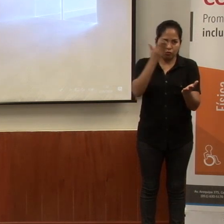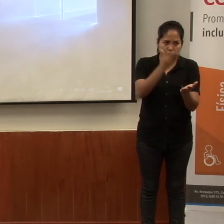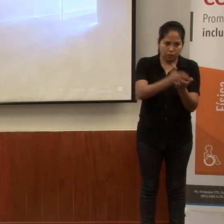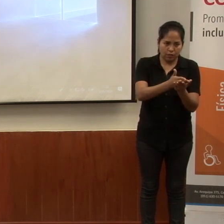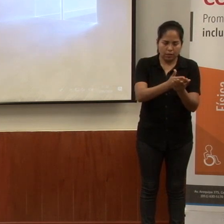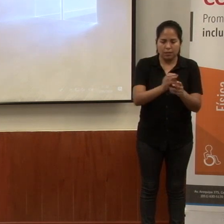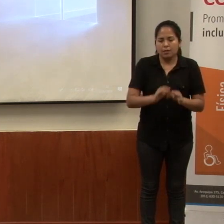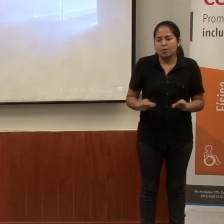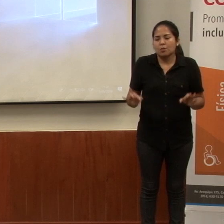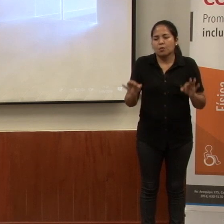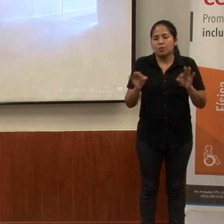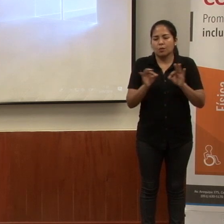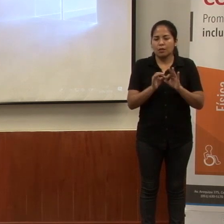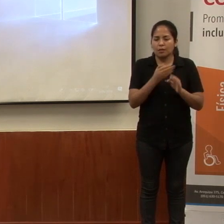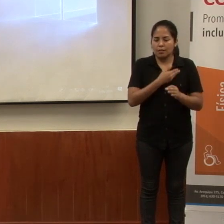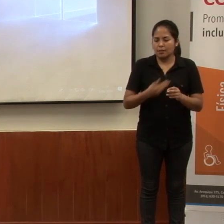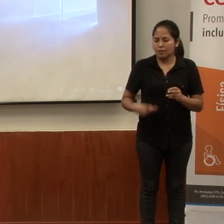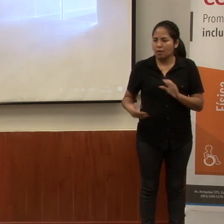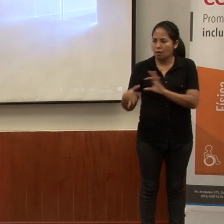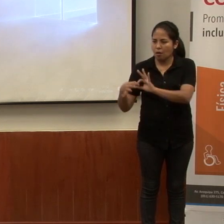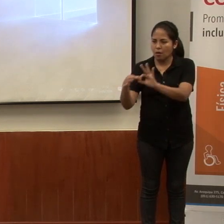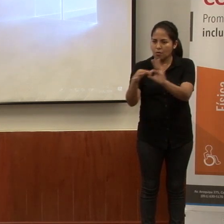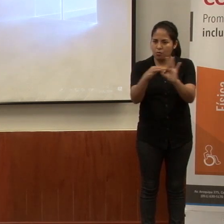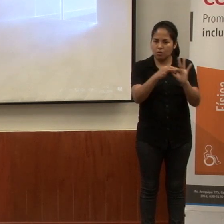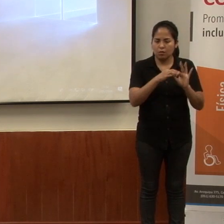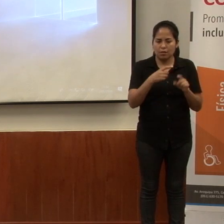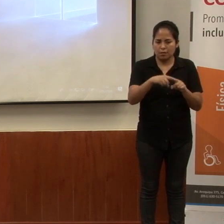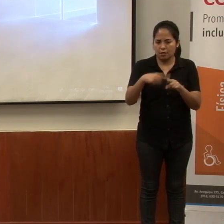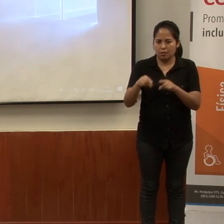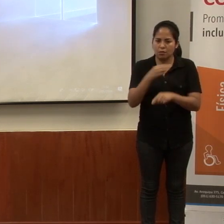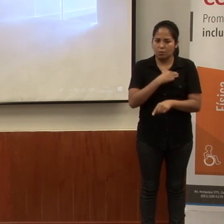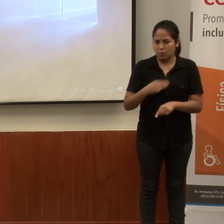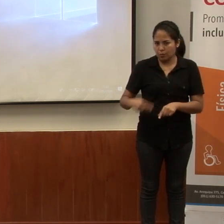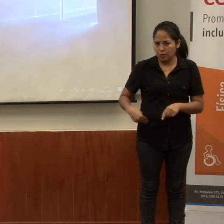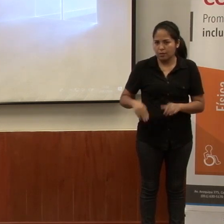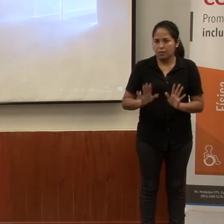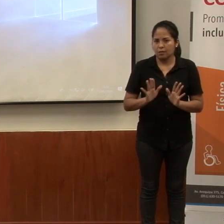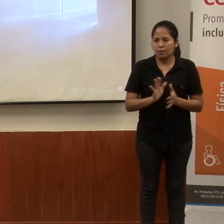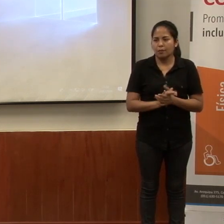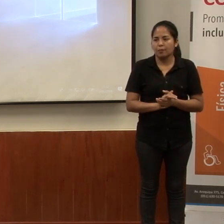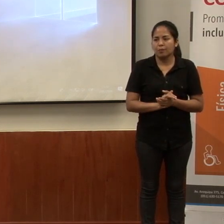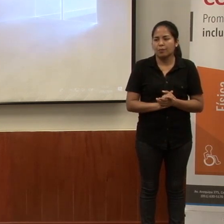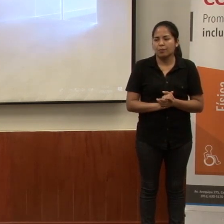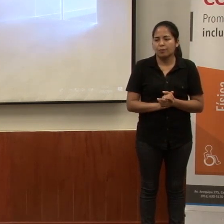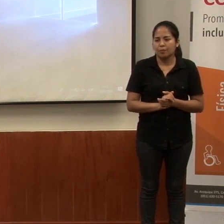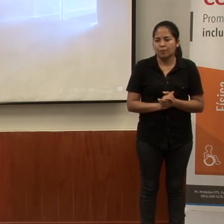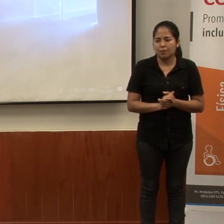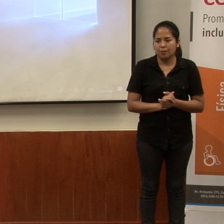Estado asociado con todos sus componentes. Y otro elemento ya para cerrar,